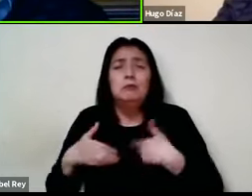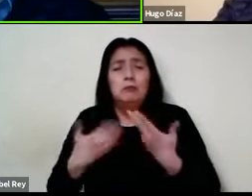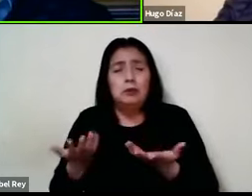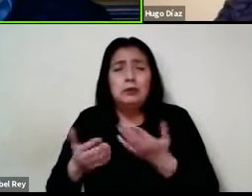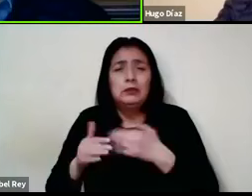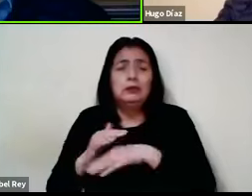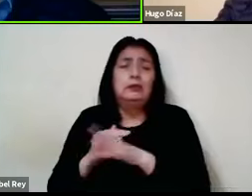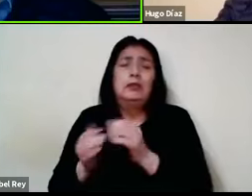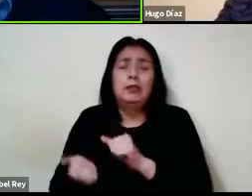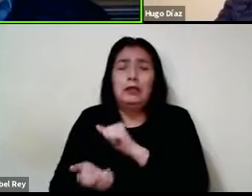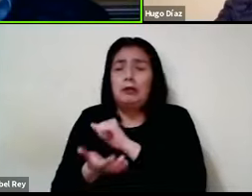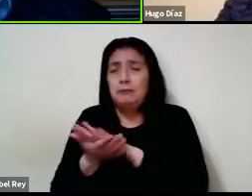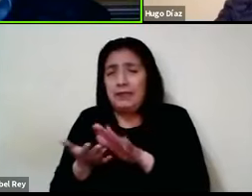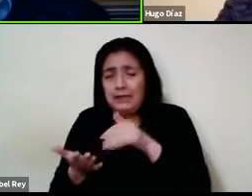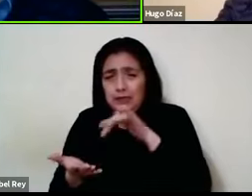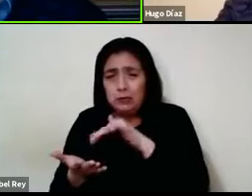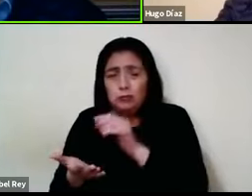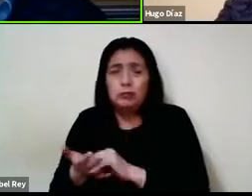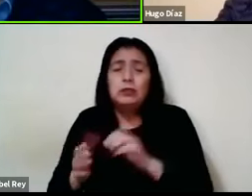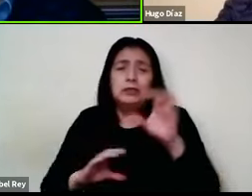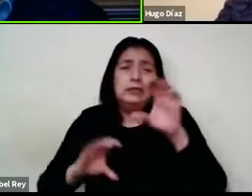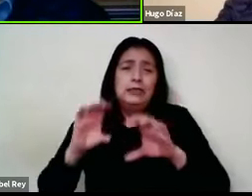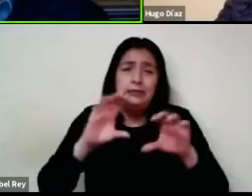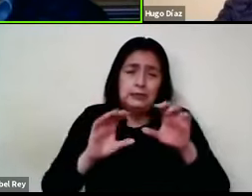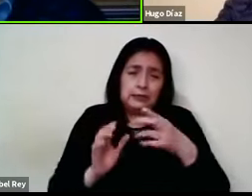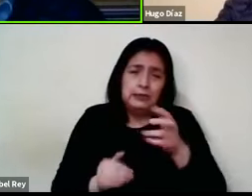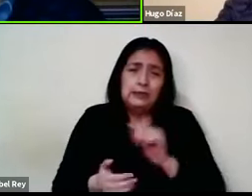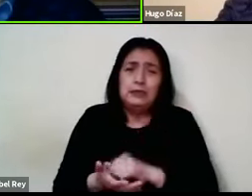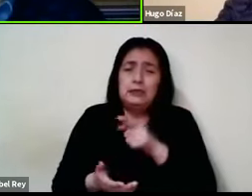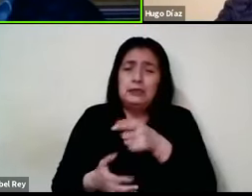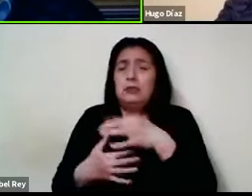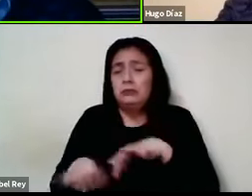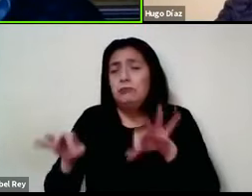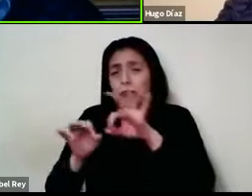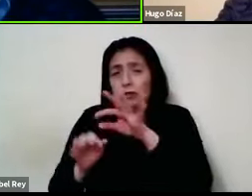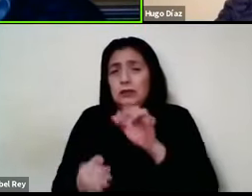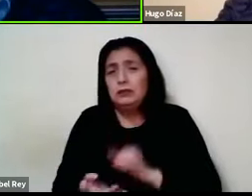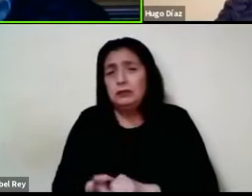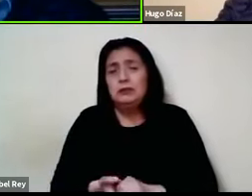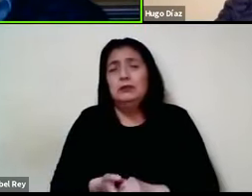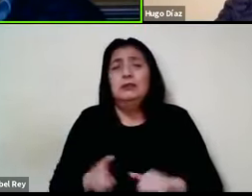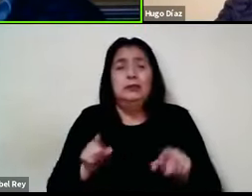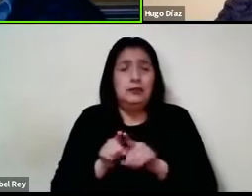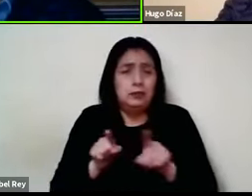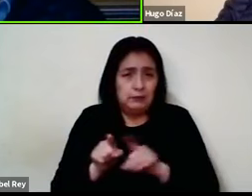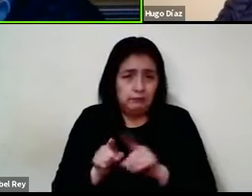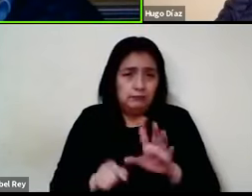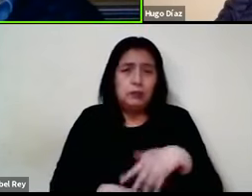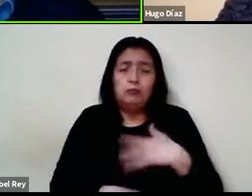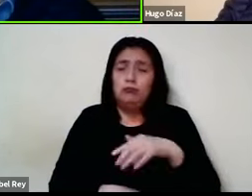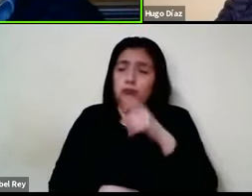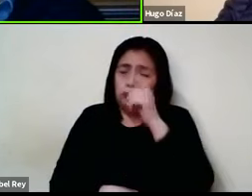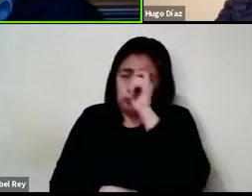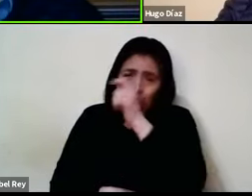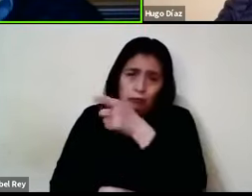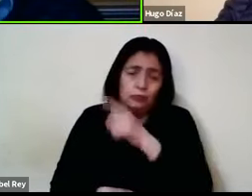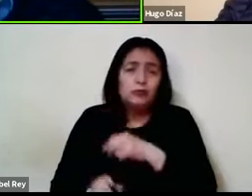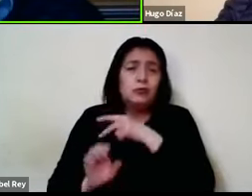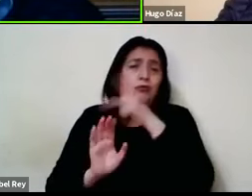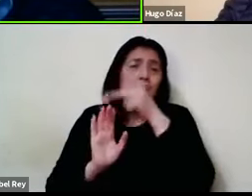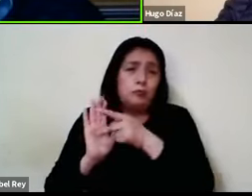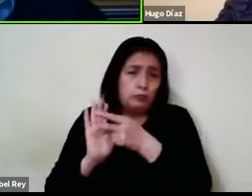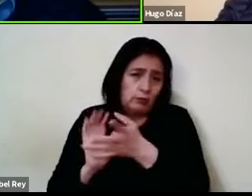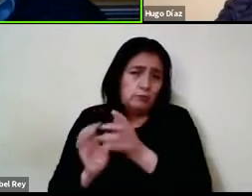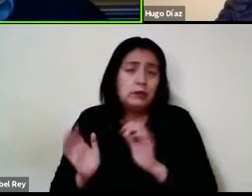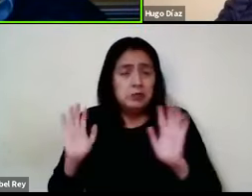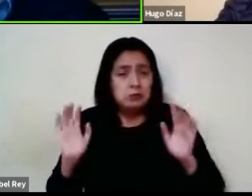un tipo de beca de la ciencia, de la creatividad, y eso es importante. También se reconoce esos tipos de programas, y